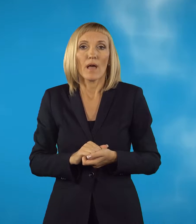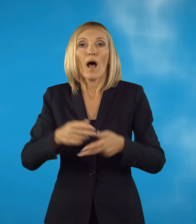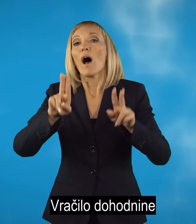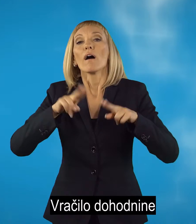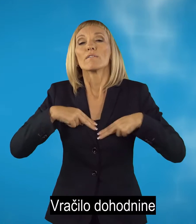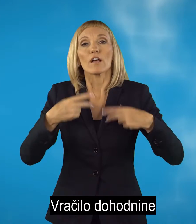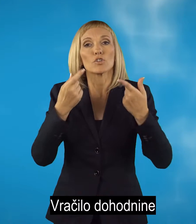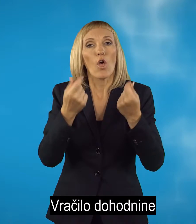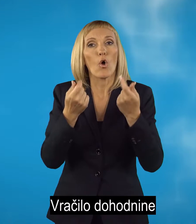Vračilo dohodnine.